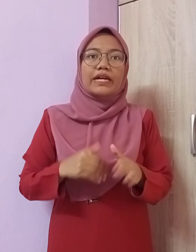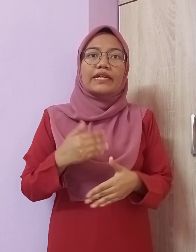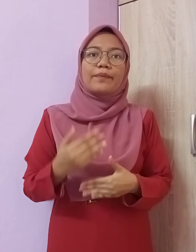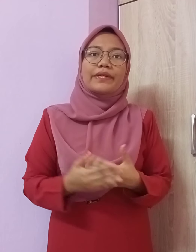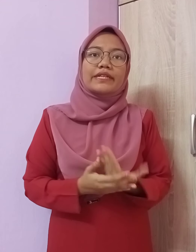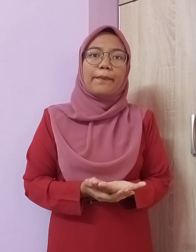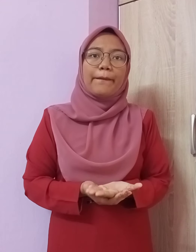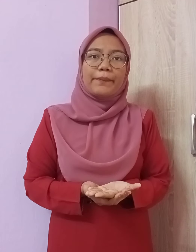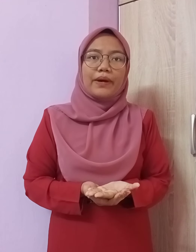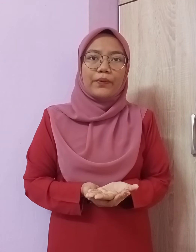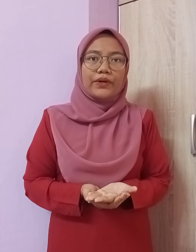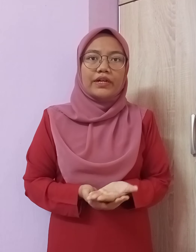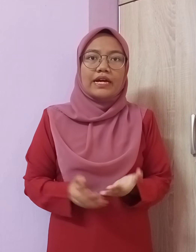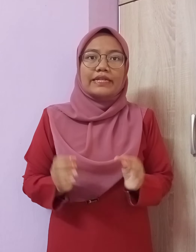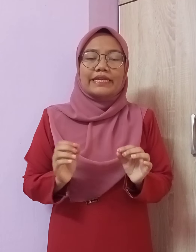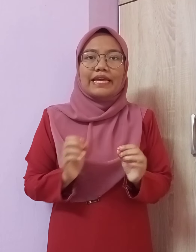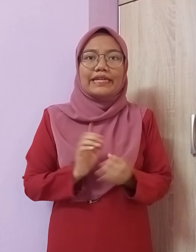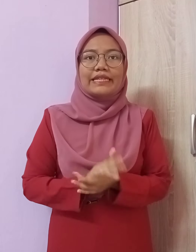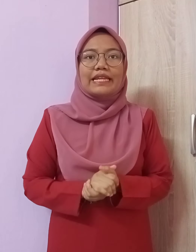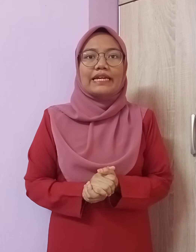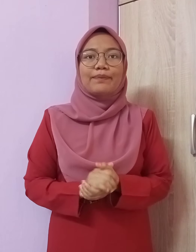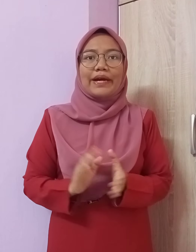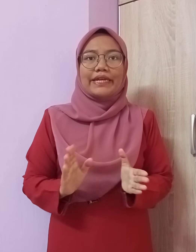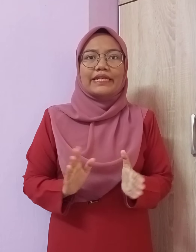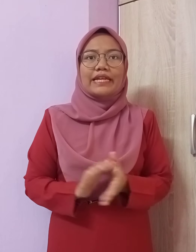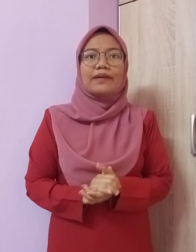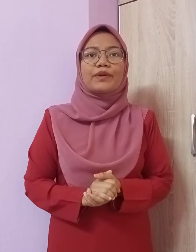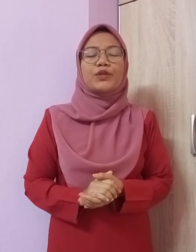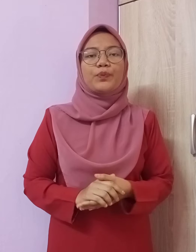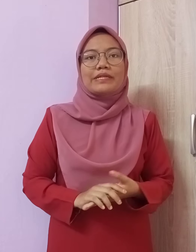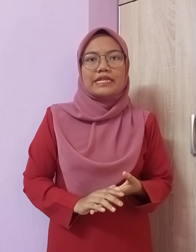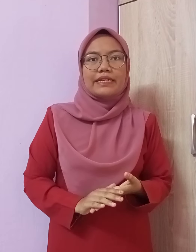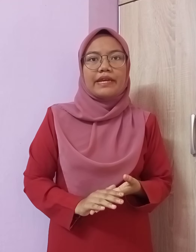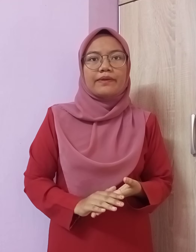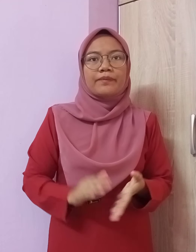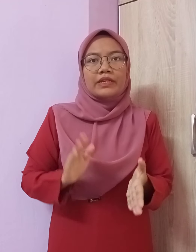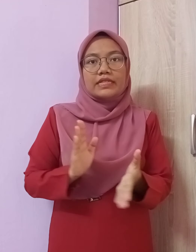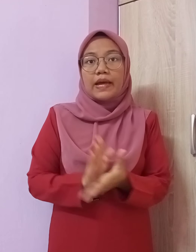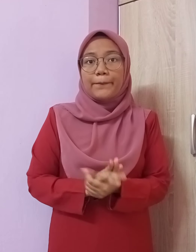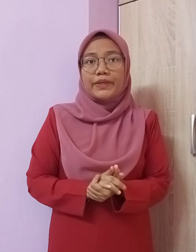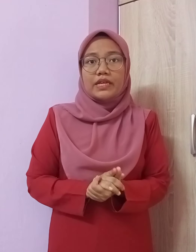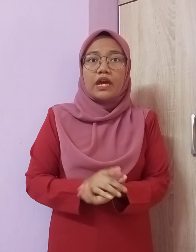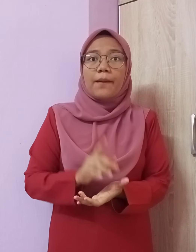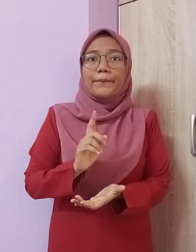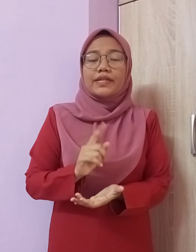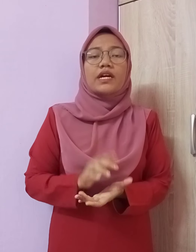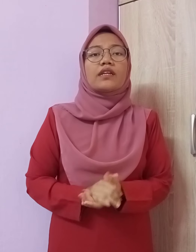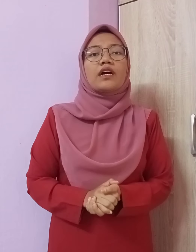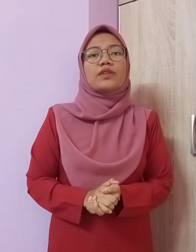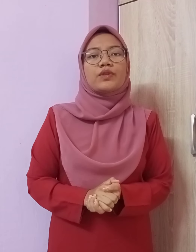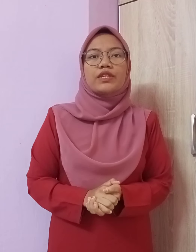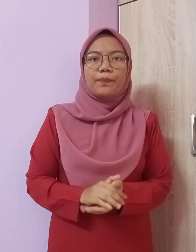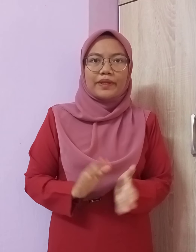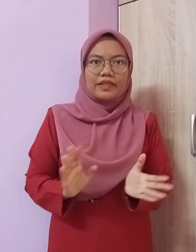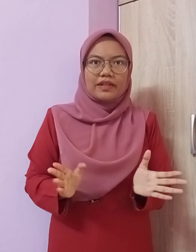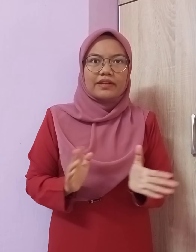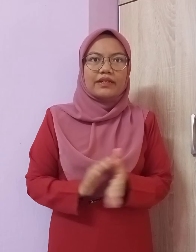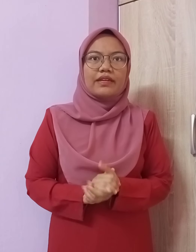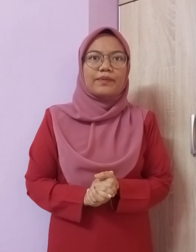agar mereka dapat membawa nilai-nilai baik dalam kehidupan seharian. Tetapi benar atau tidak pantang larang yang